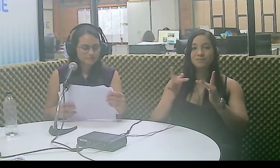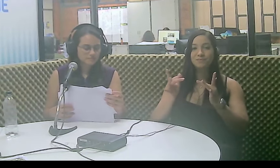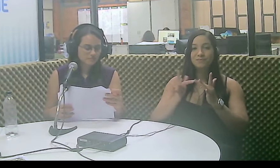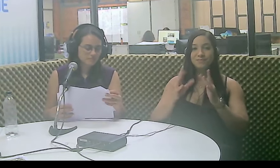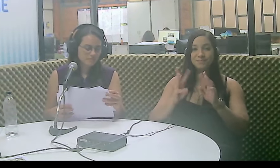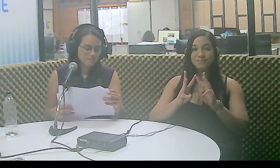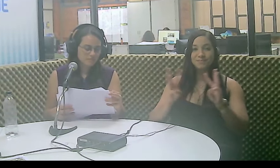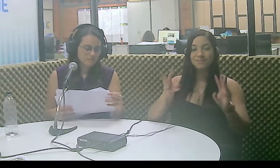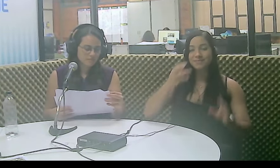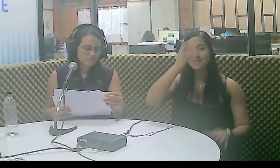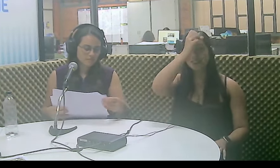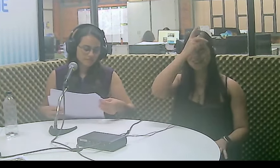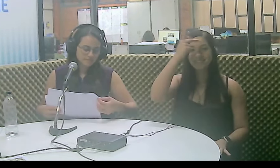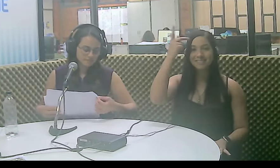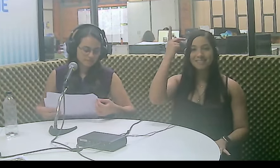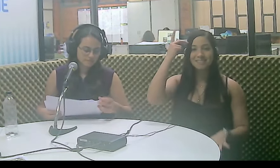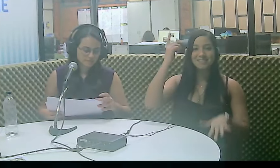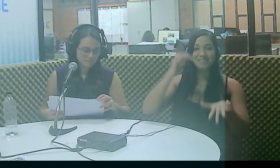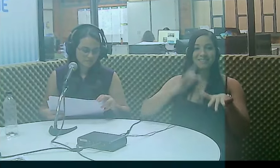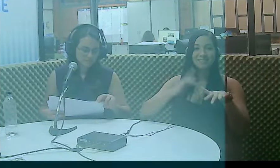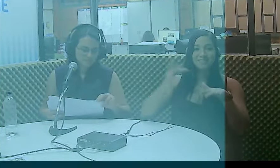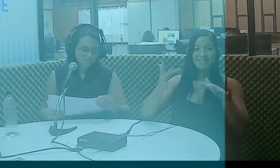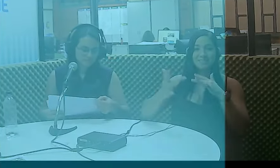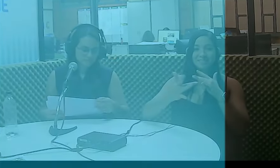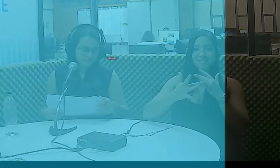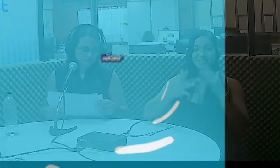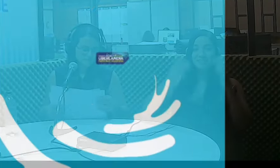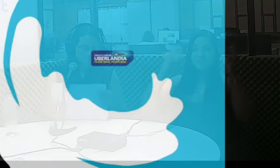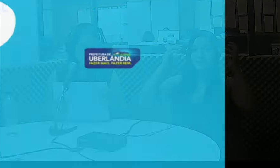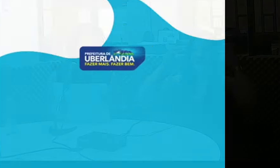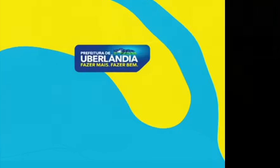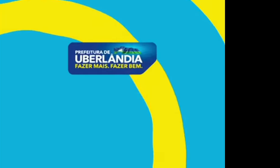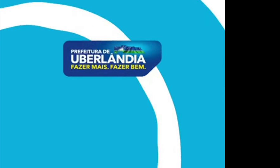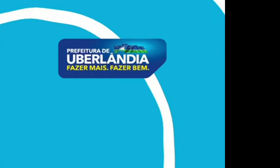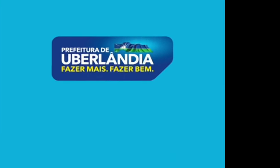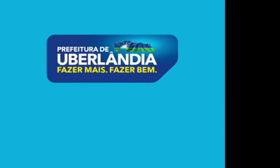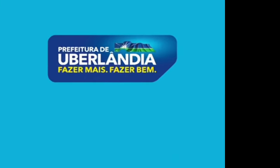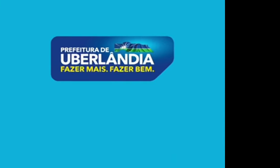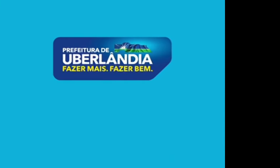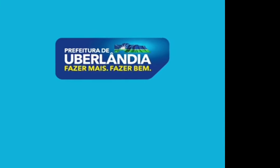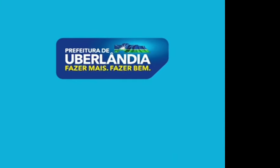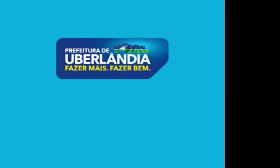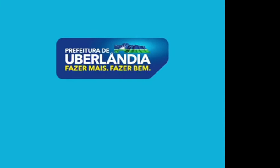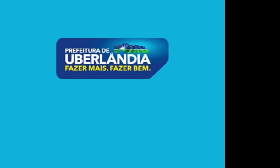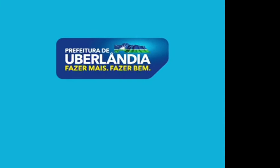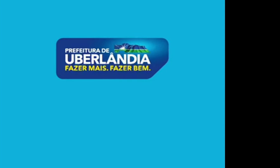Continue conosco no portal da Prefeitura e nas redes sociais.